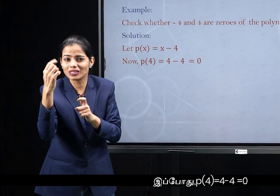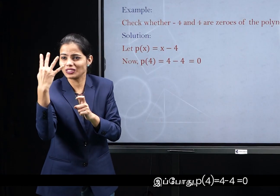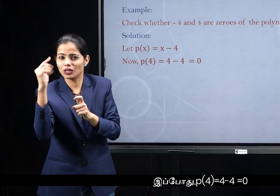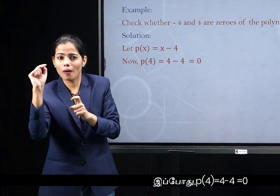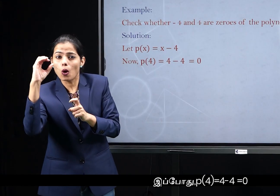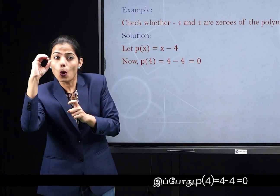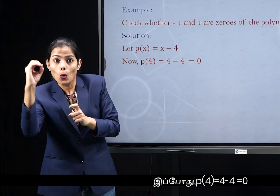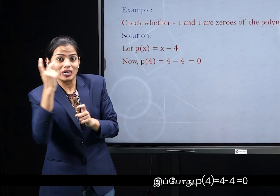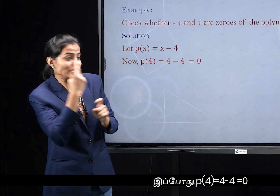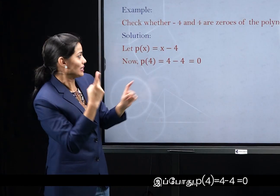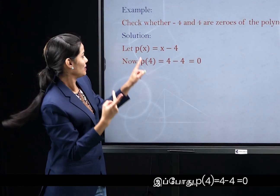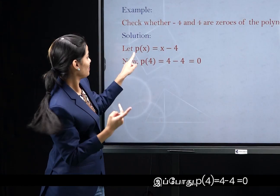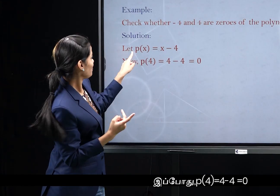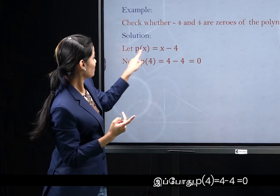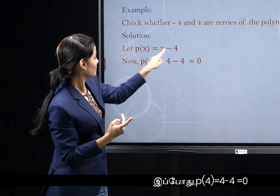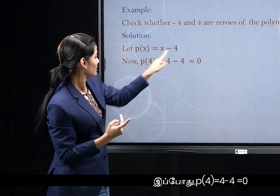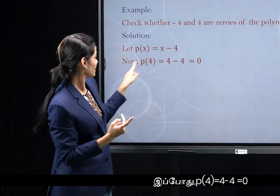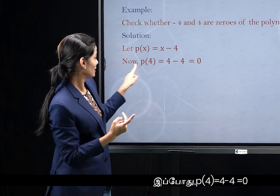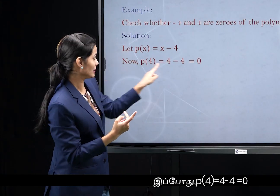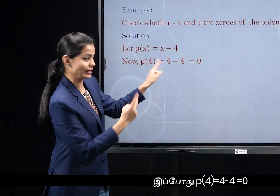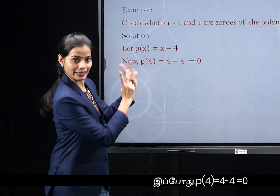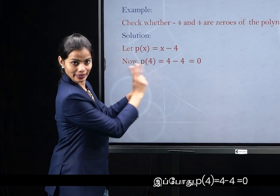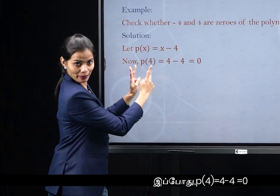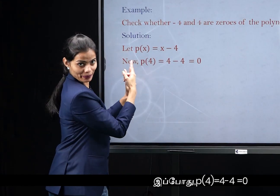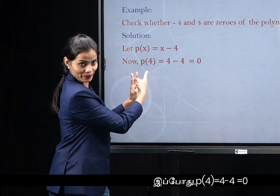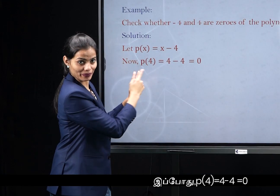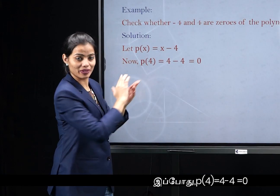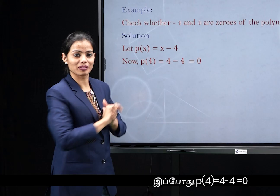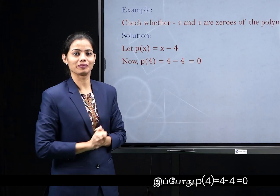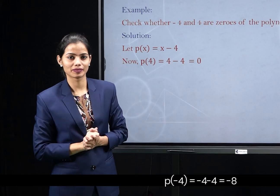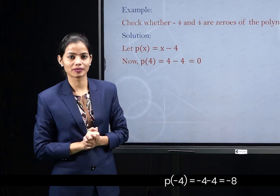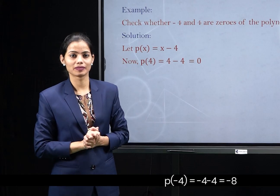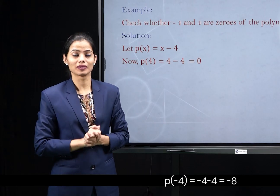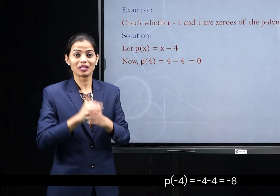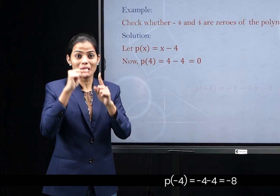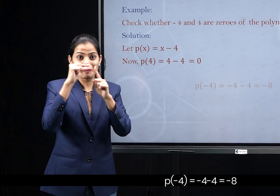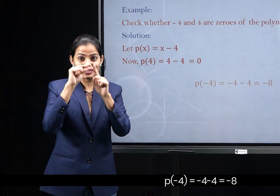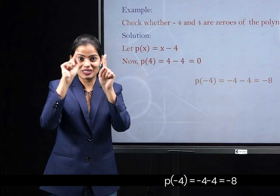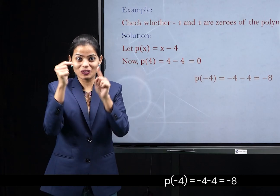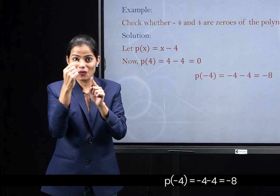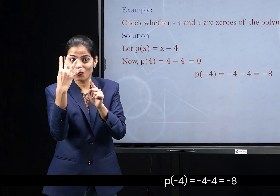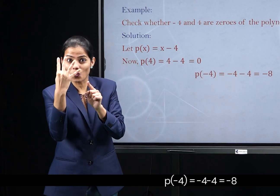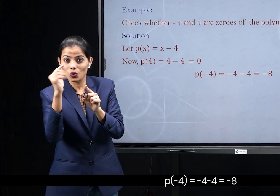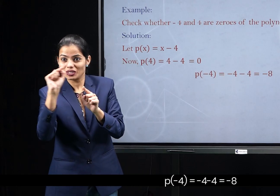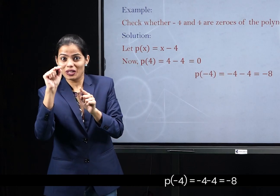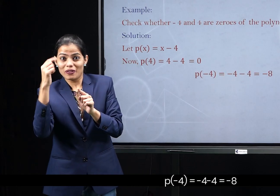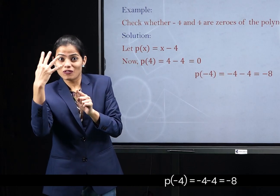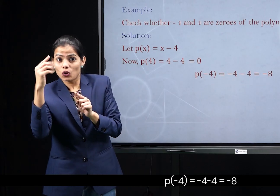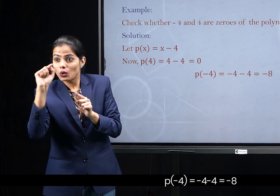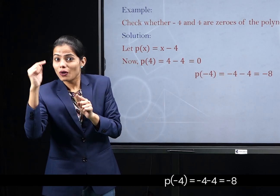4 ஈடு 4 கழித்தல் 4 ஈடு 0. p வட்ட அடைப்புக்குறிக்குள் கழித்தல் 4 ஈடு